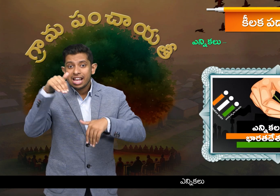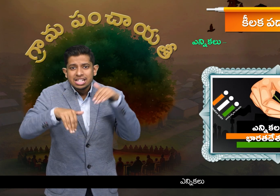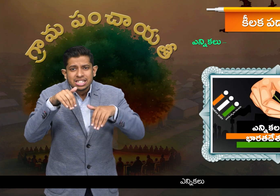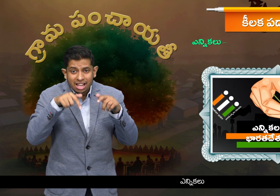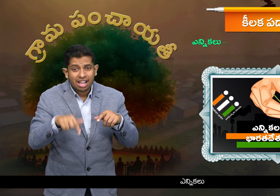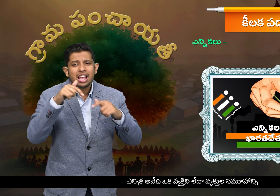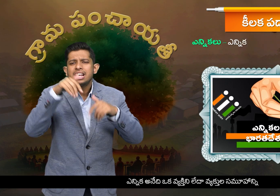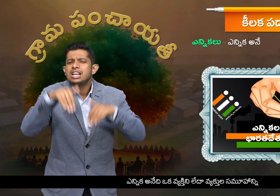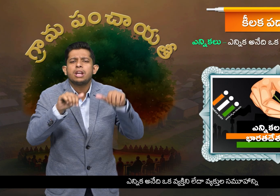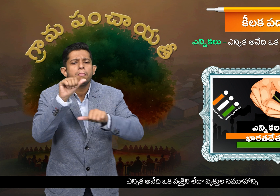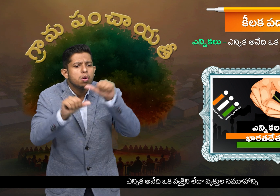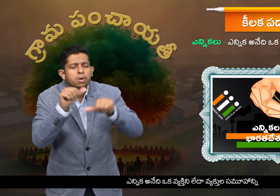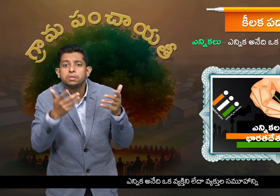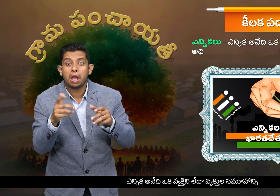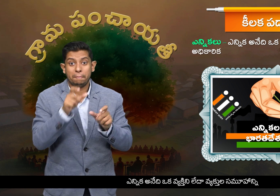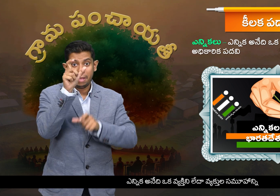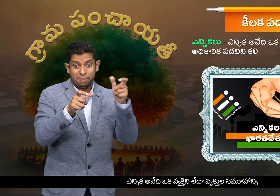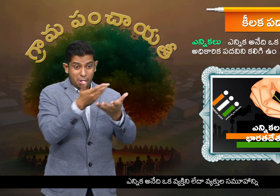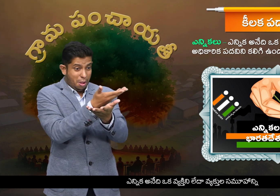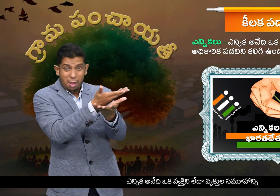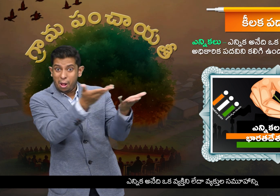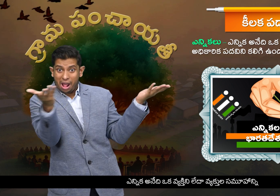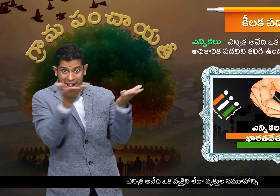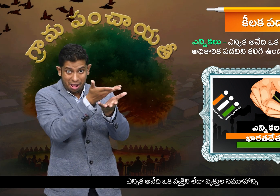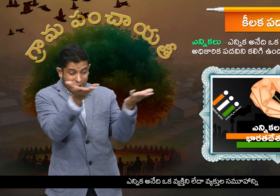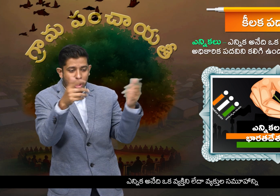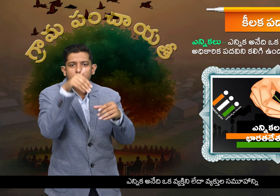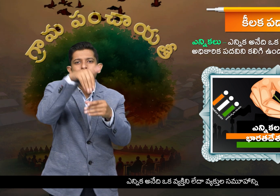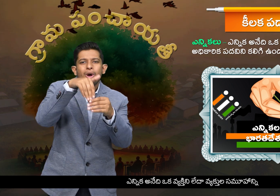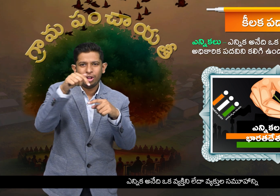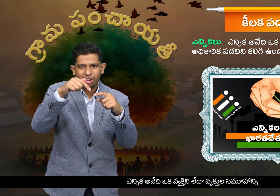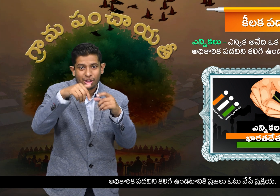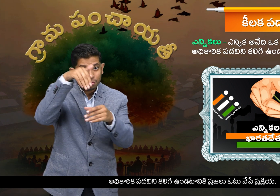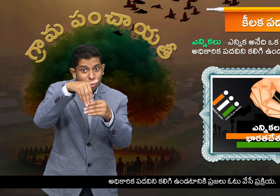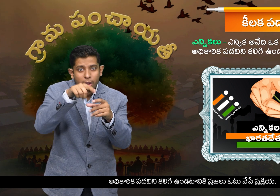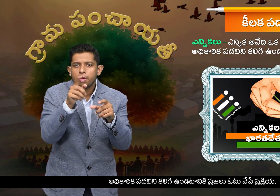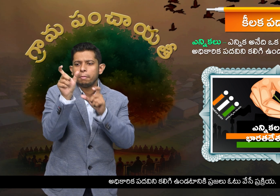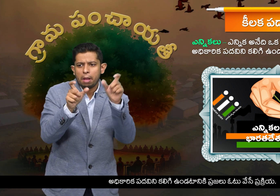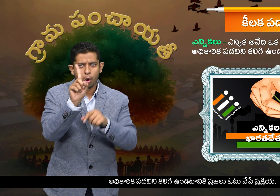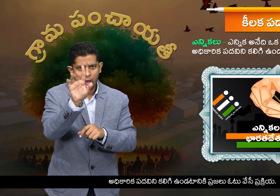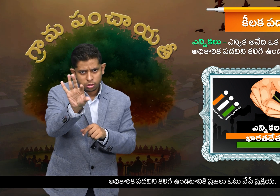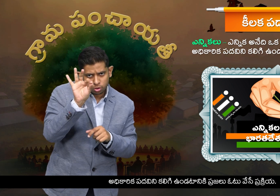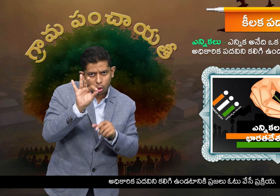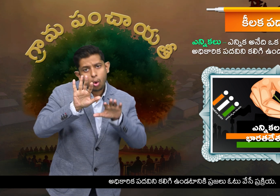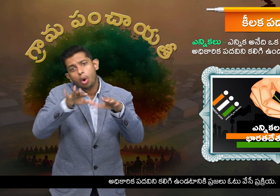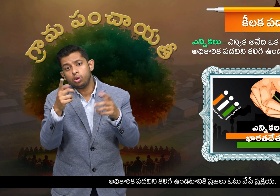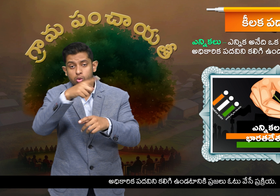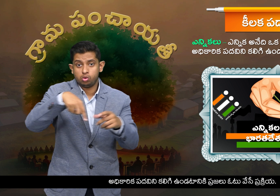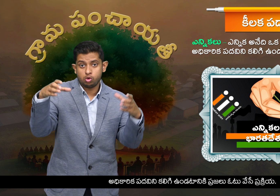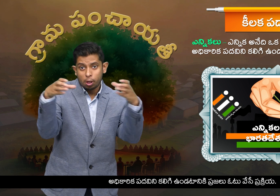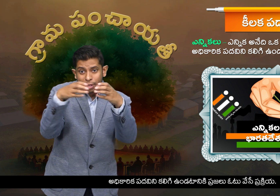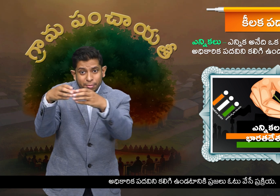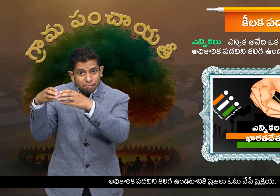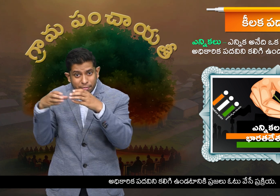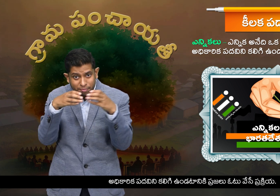ఎన్నికలు. ఎన్నిక అనేది ఒక వ్యక్తిని లేదా వ్యక్తుల సమూహాన్ని అధికారిక పదవిని కలిగి